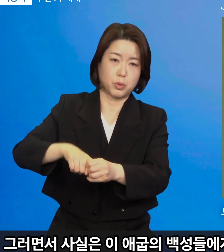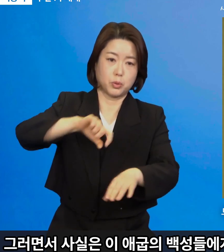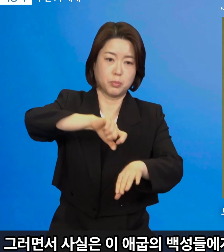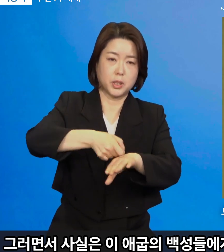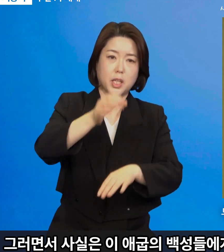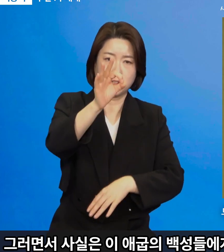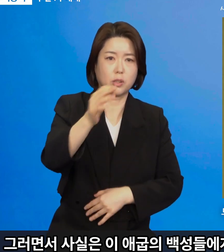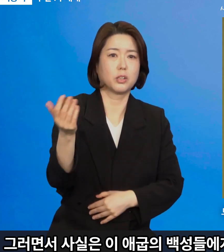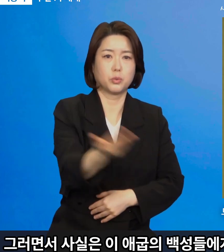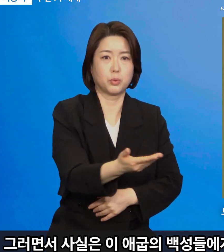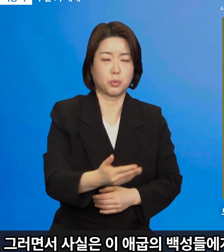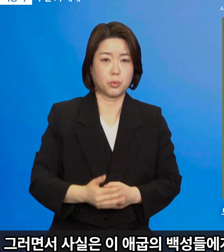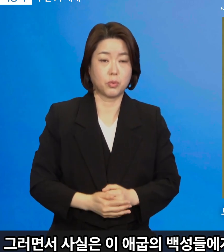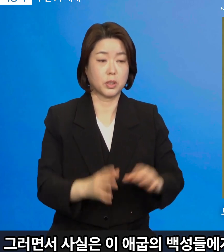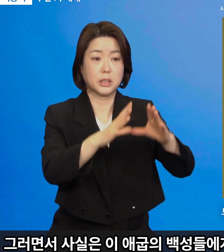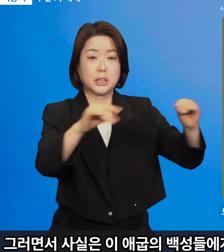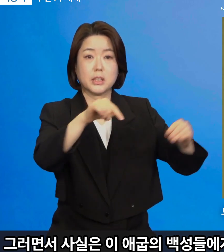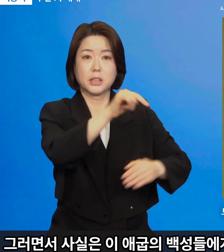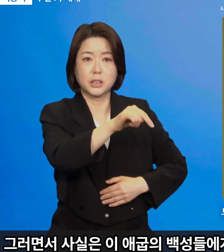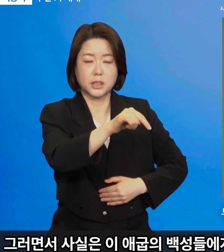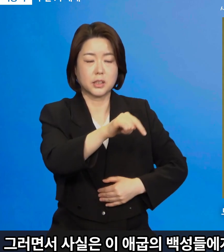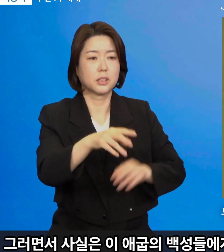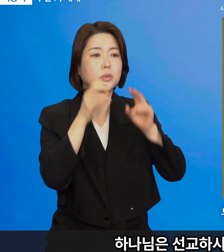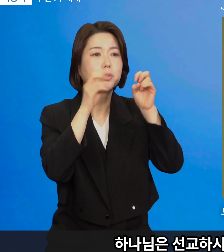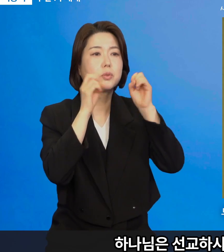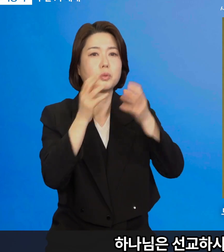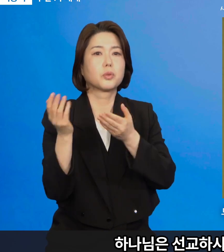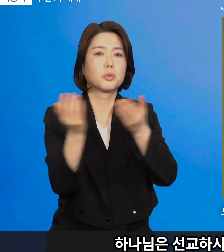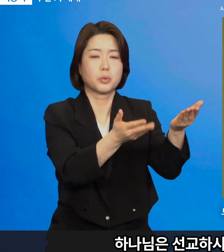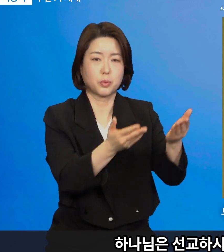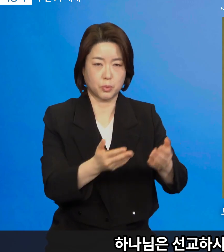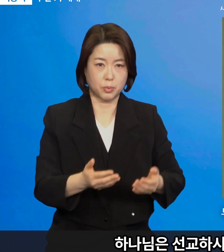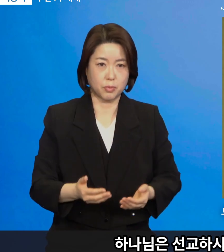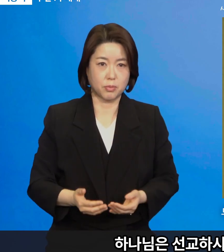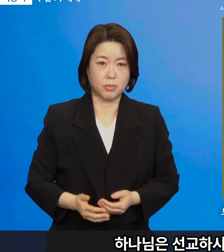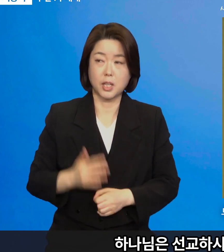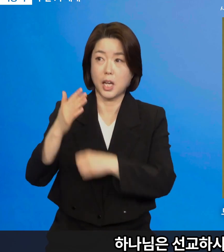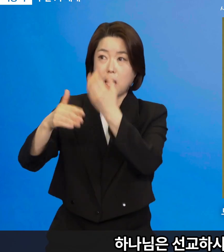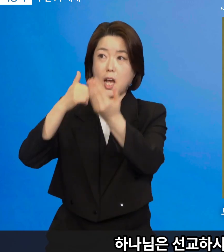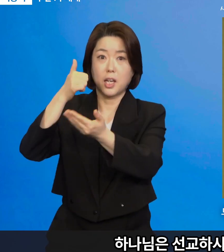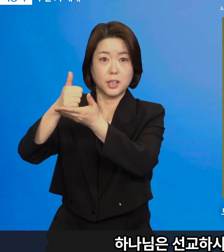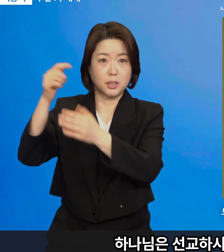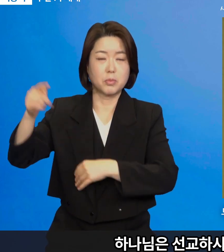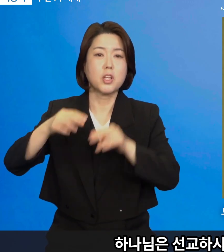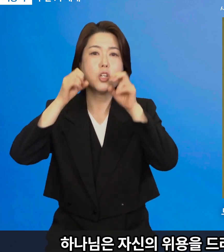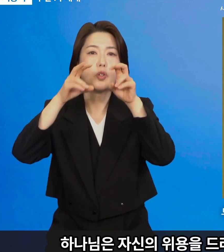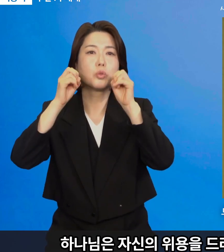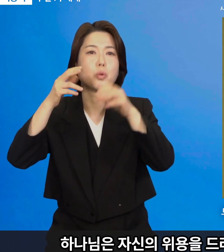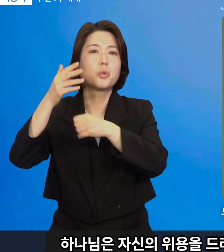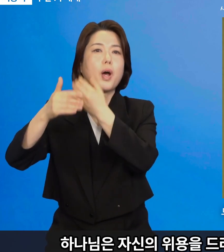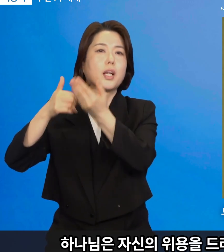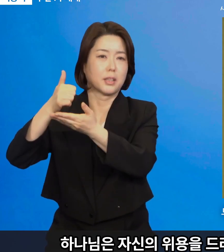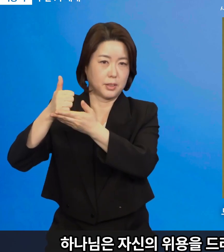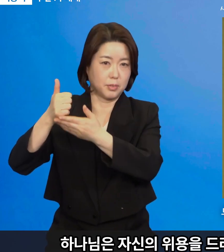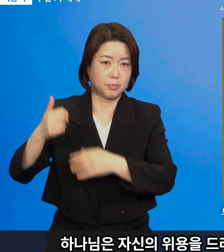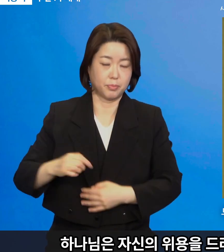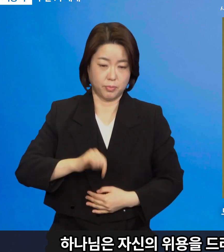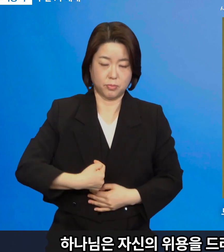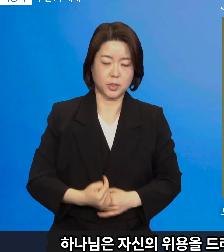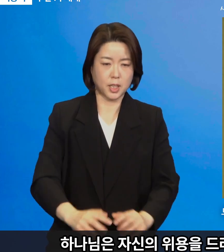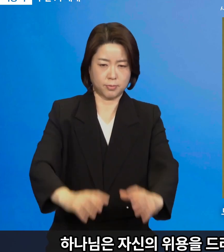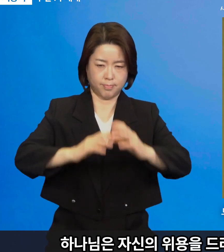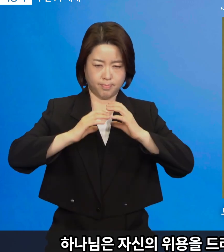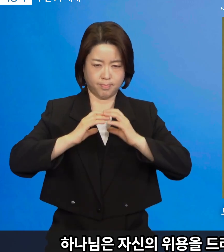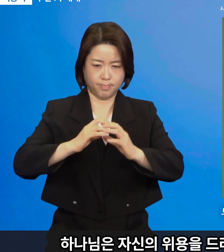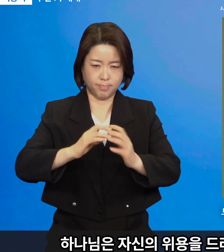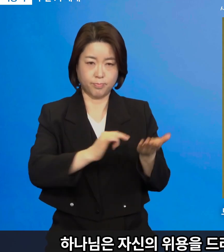애굽의 백성들에게는 뭐 한 겁니까? 선교하시는 거예요. 하나님은 선교하시는 하나님이십니다. 하나님은 자신의 위엄을